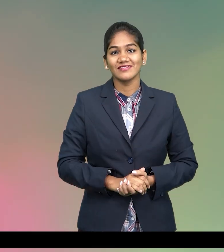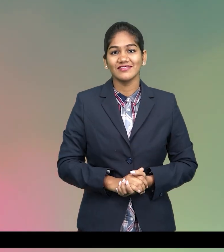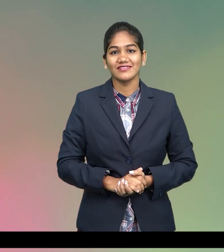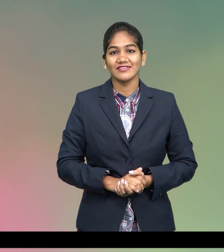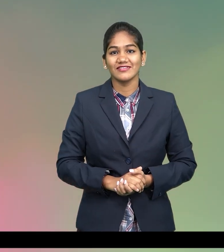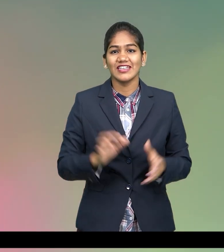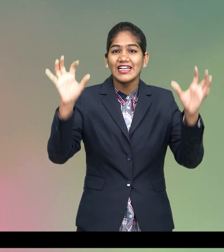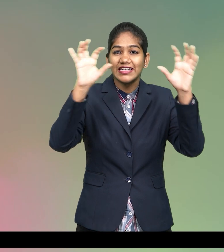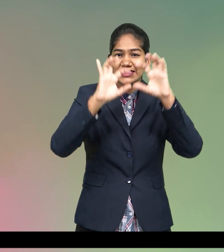మేఘాలు